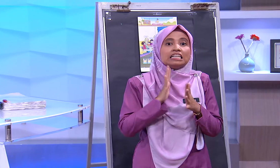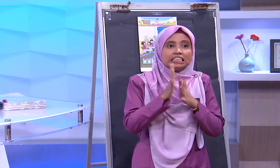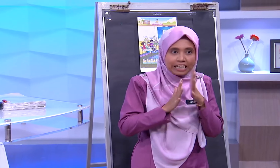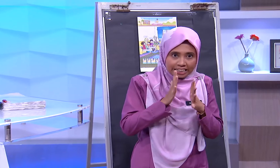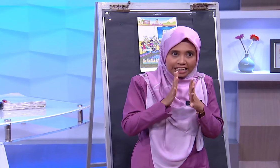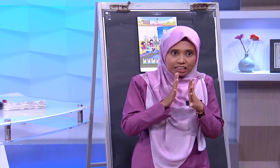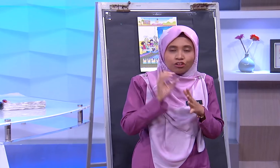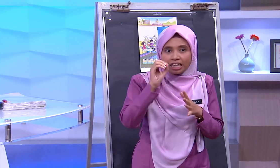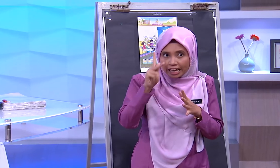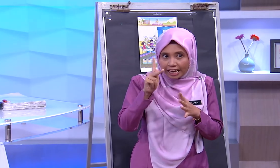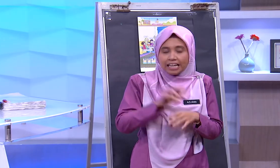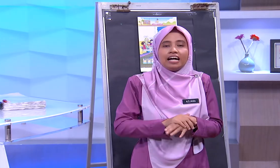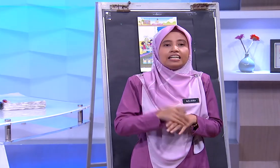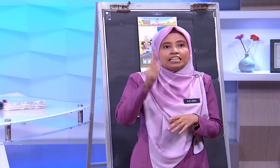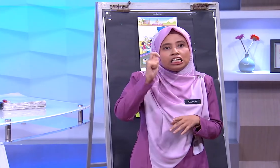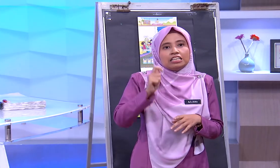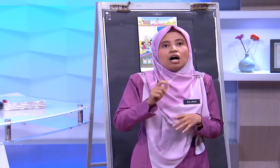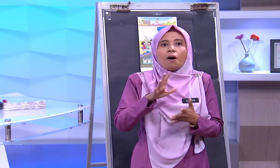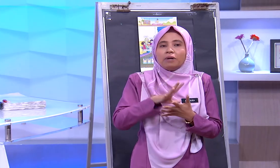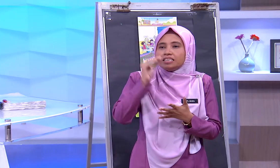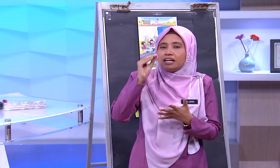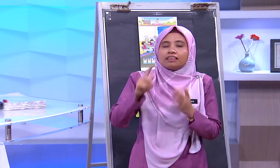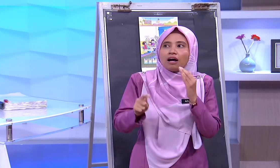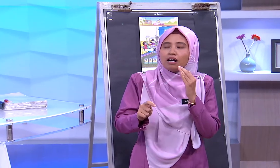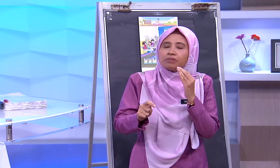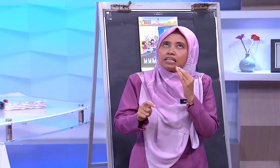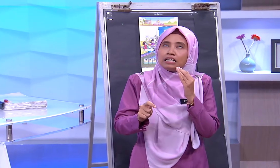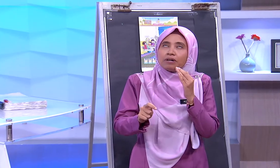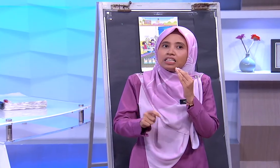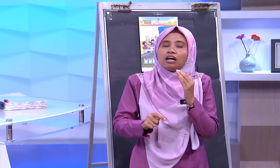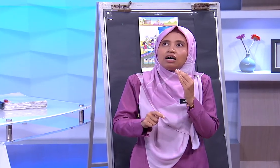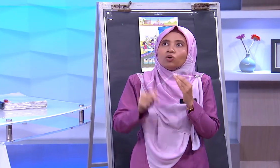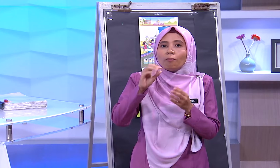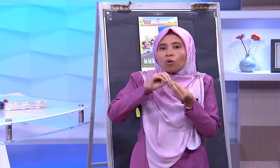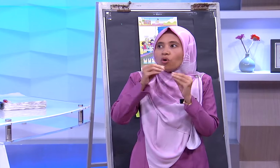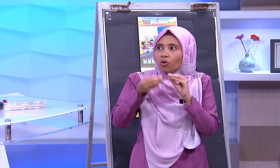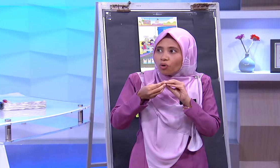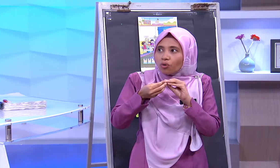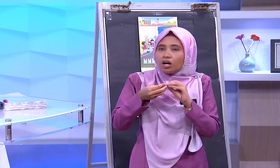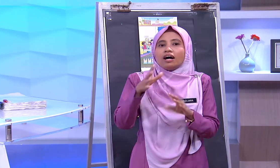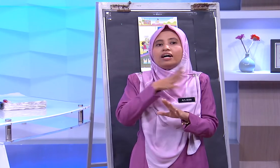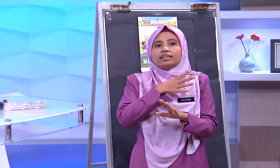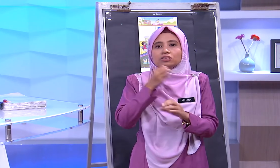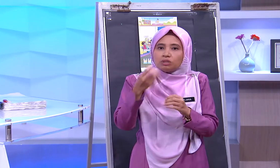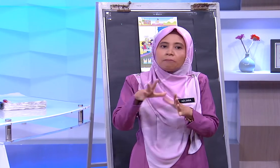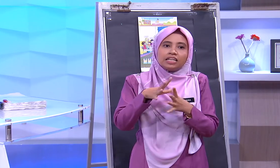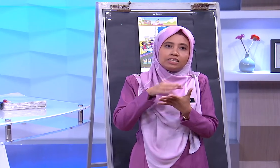isyarat kain Oke oke tadi kita dah belajar Ta apa tadi belajaan Umbo sudah belajar